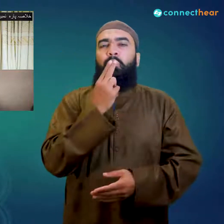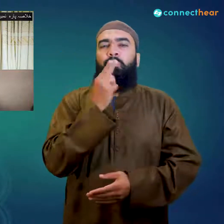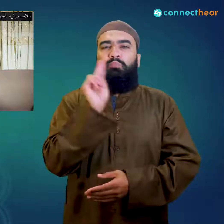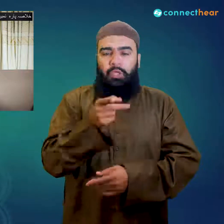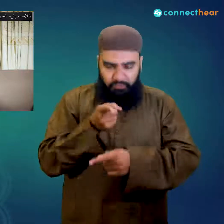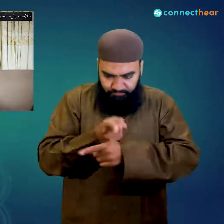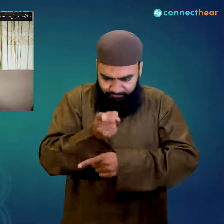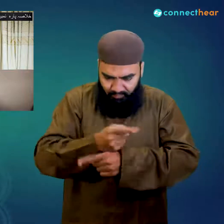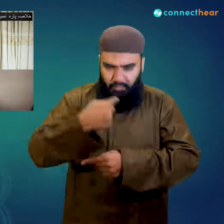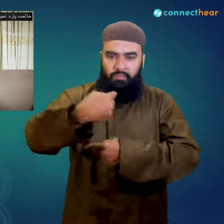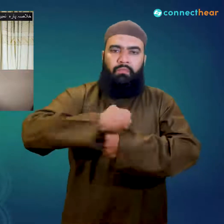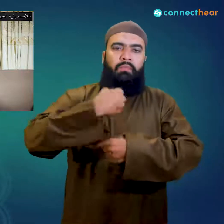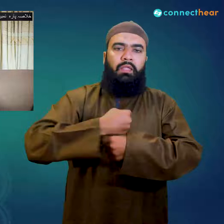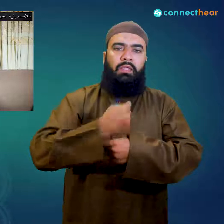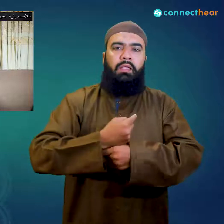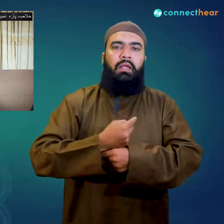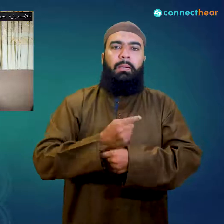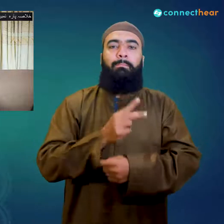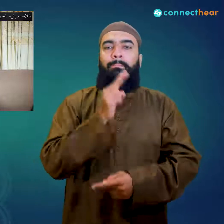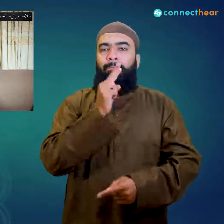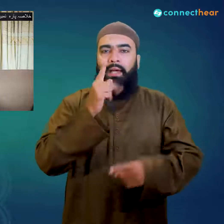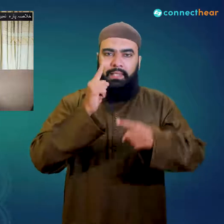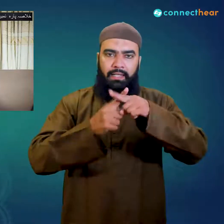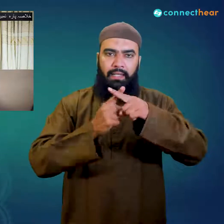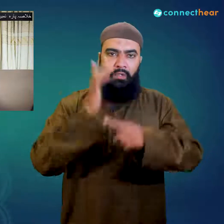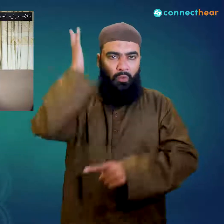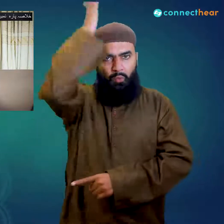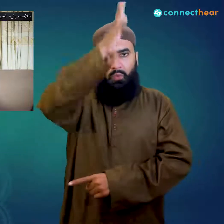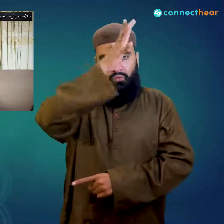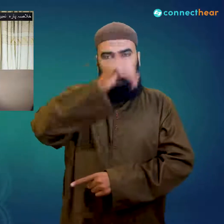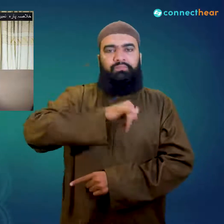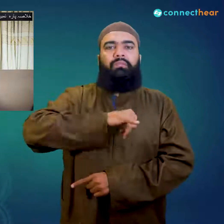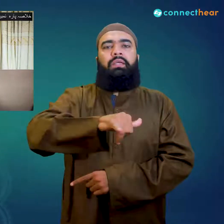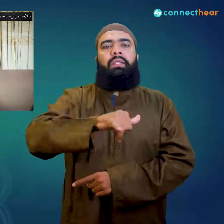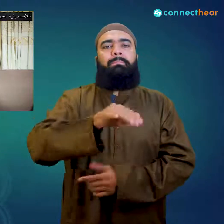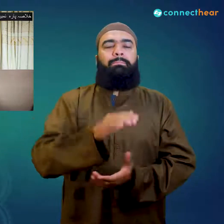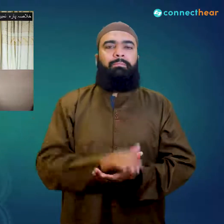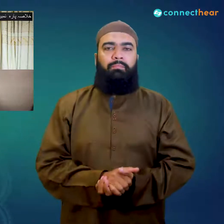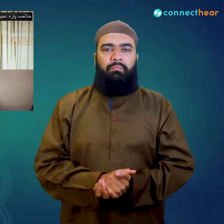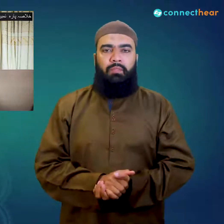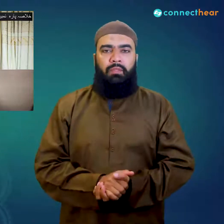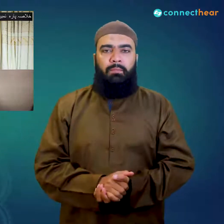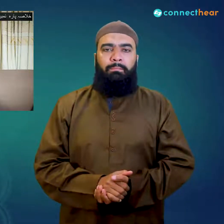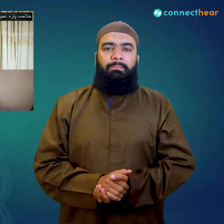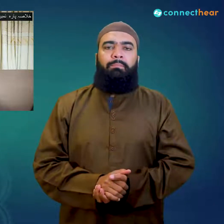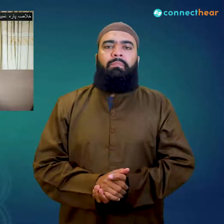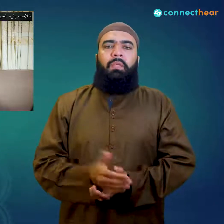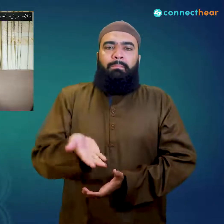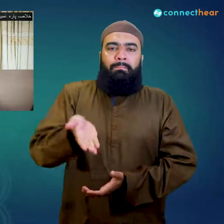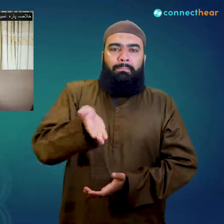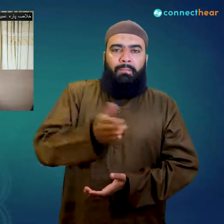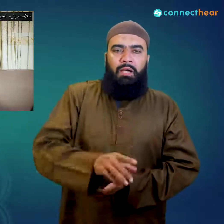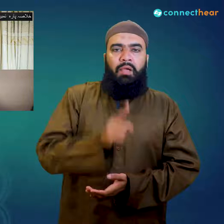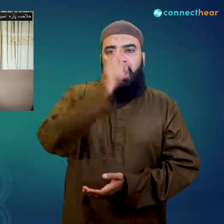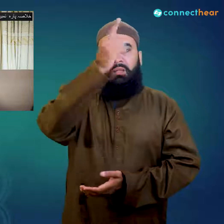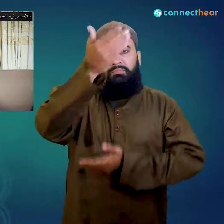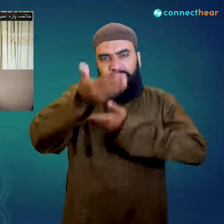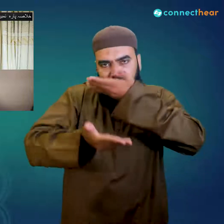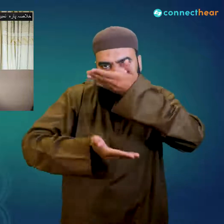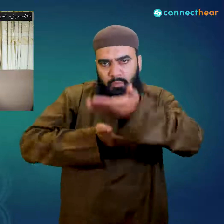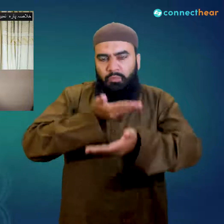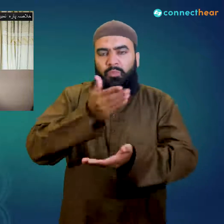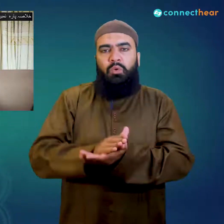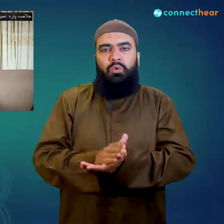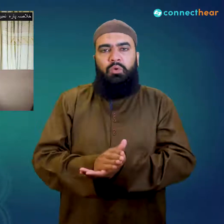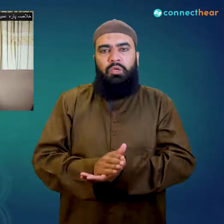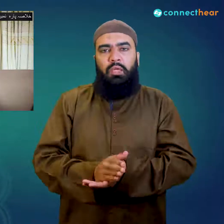ہے وہ دائرہ اسلام سے خارج ہے۔ آگے ناسخ منسوخ کی بات فرمائی گئی، یعنی بعض چیزیں جو پہلے موجود نہیں